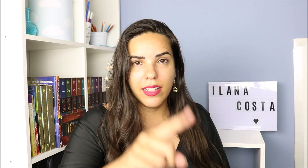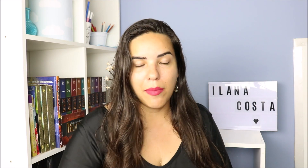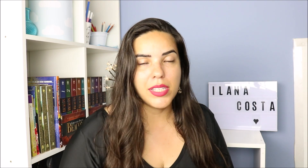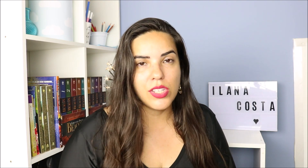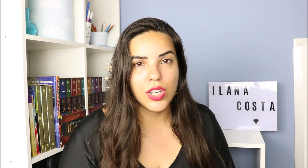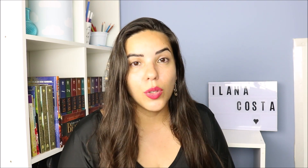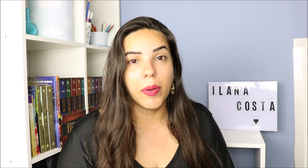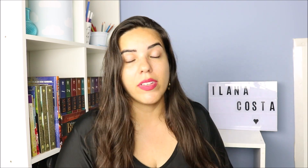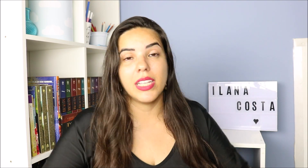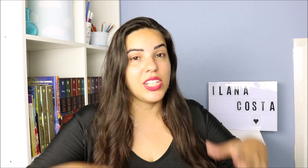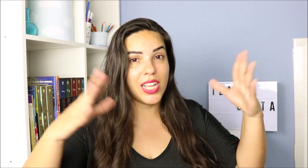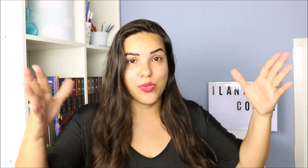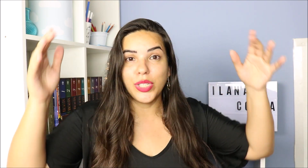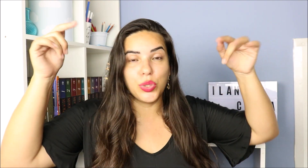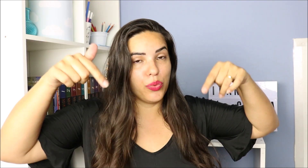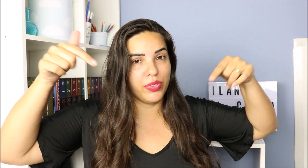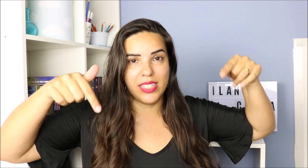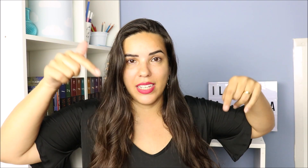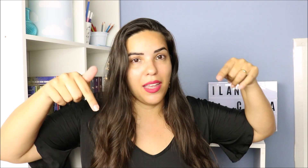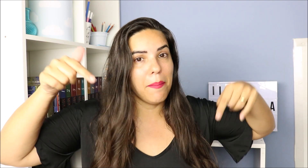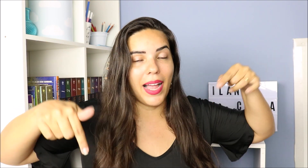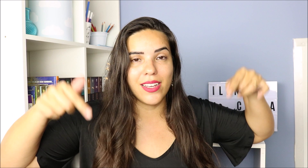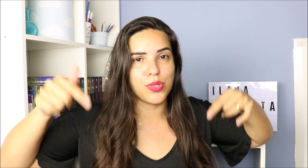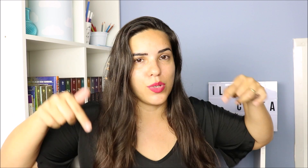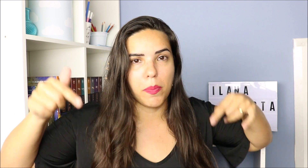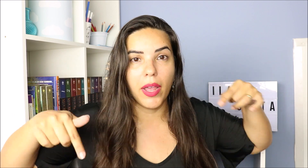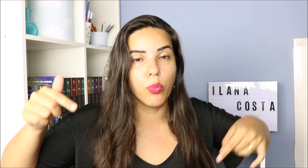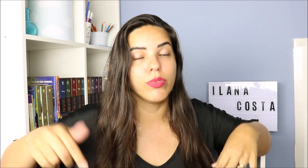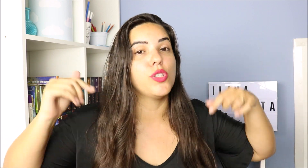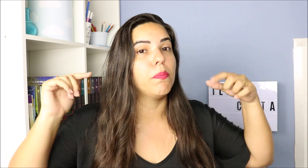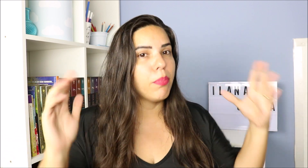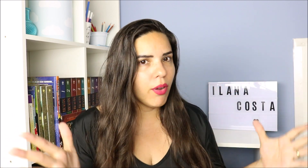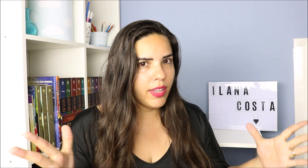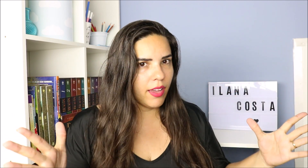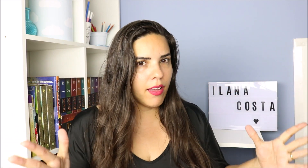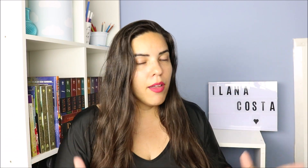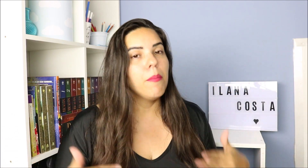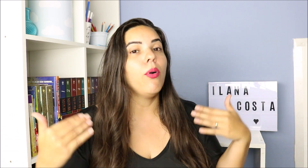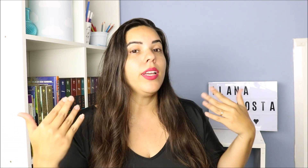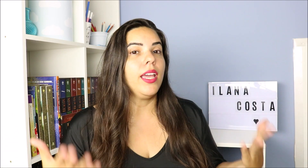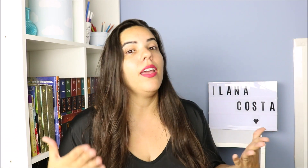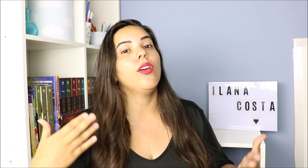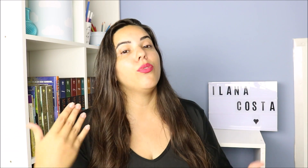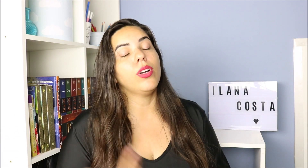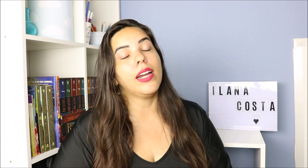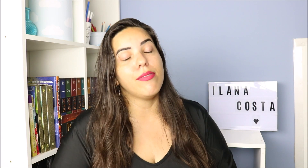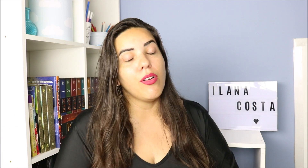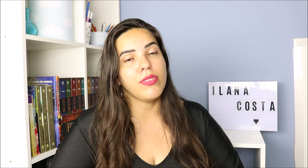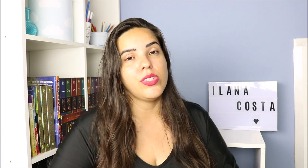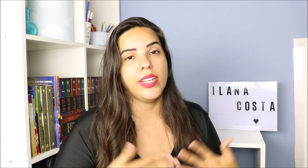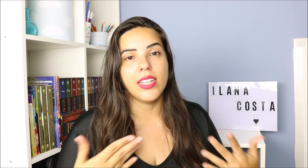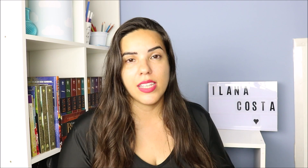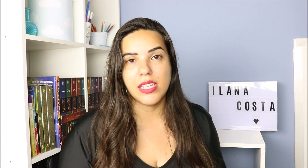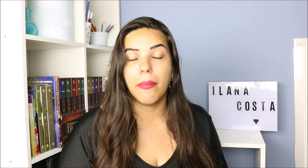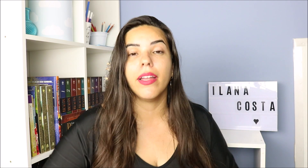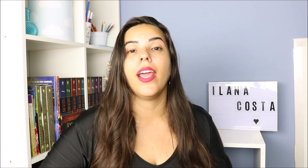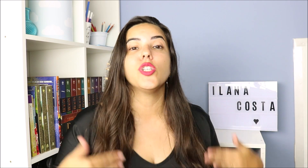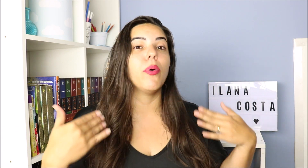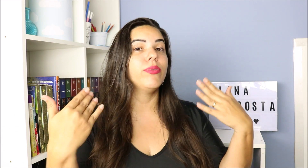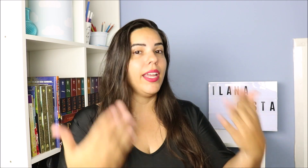tá me assistindo pra você deixar suas dúvidas aqui embaixo, suas perguntas. Por quê? Porque eu vou gravar um vídeo ainda essa semana respondendo